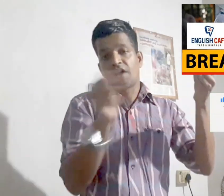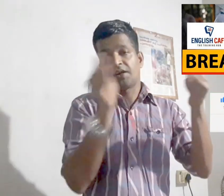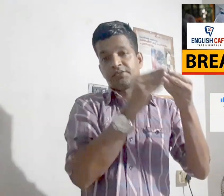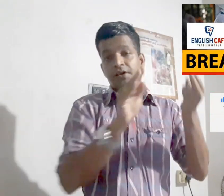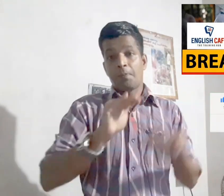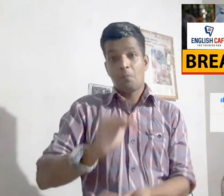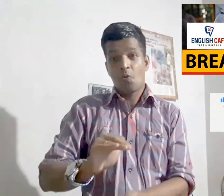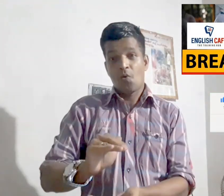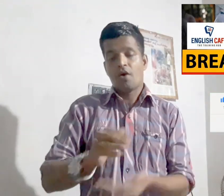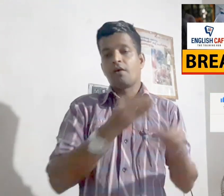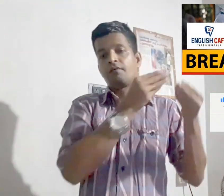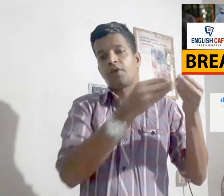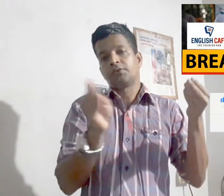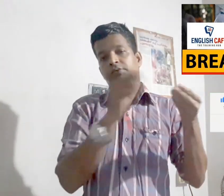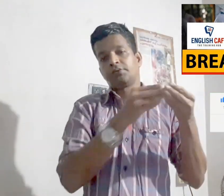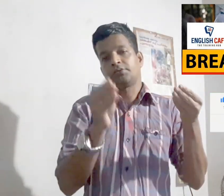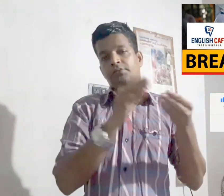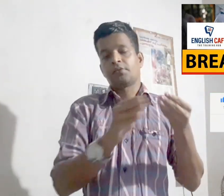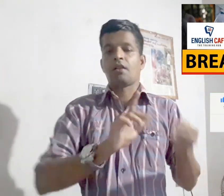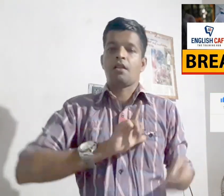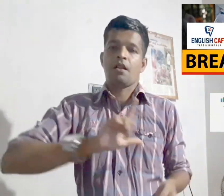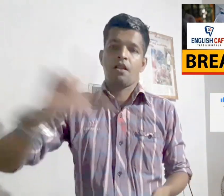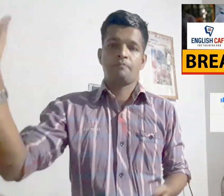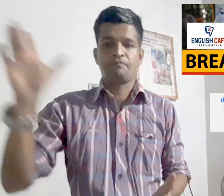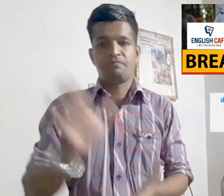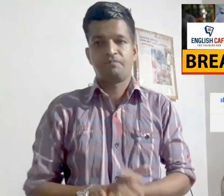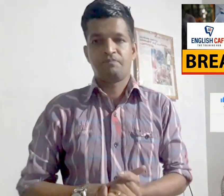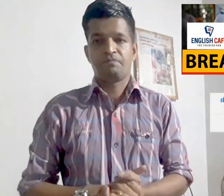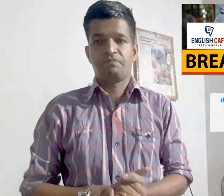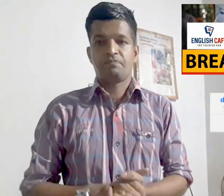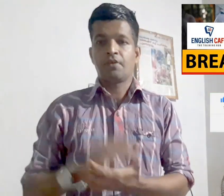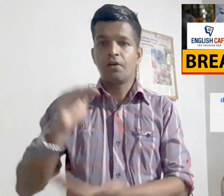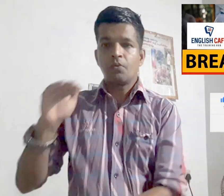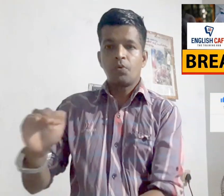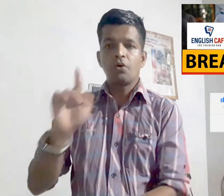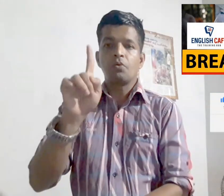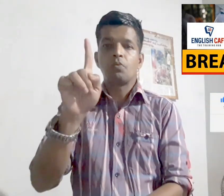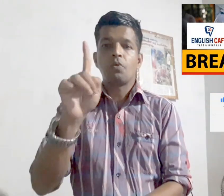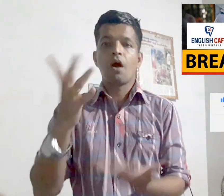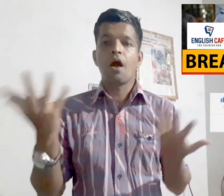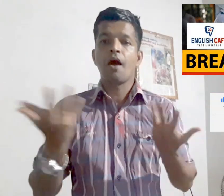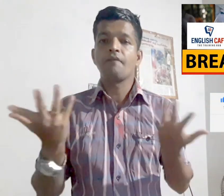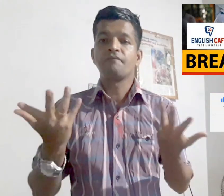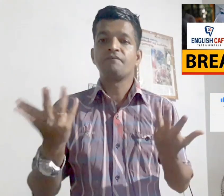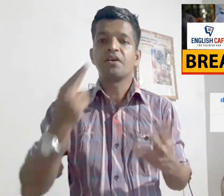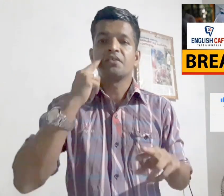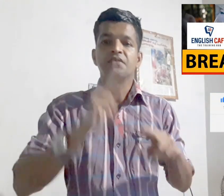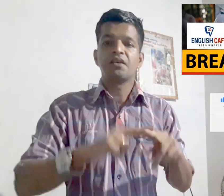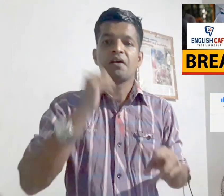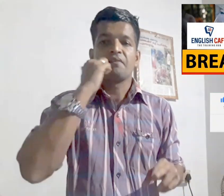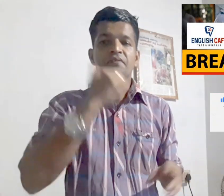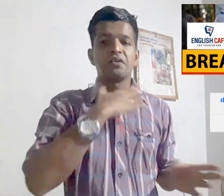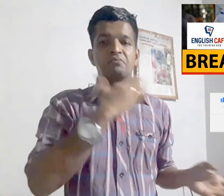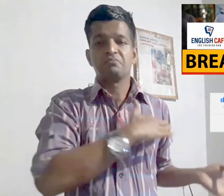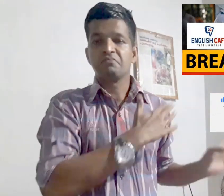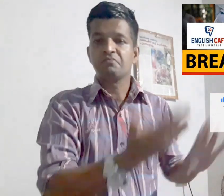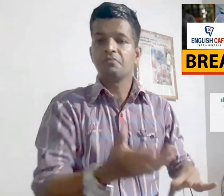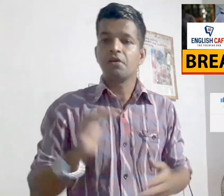ഓൺലൈൻ പഠനത്തിൽ പ്രശ്നങ്ങൾ നേരിടുന്നവരുടെ കണക്ക് സർക്കാർ എടുക്കും മുഴുവൻ കുട്ടികൾക്കും പഠിക്കാനുള്ള സൗകര്യമൊരുക്കുകയാണ് ലക്ഷ്യം കോവിഡിൽ ദേവസ്വത്തിന്